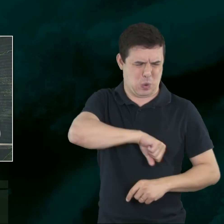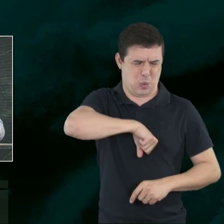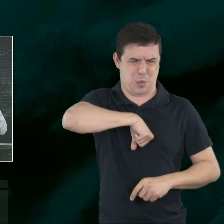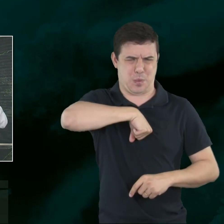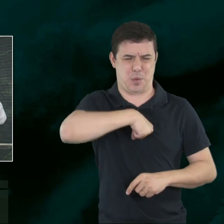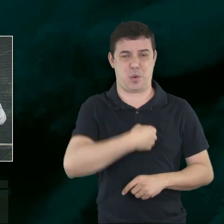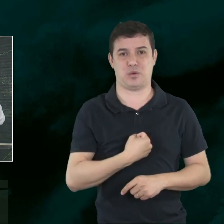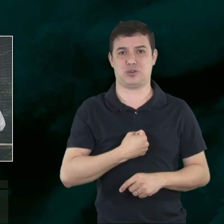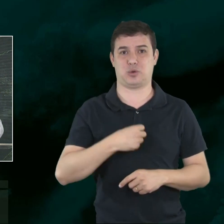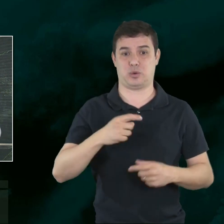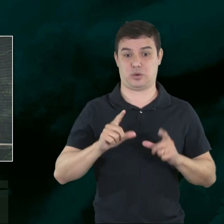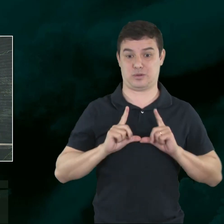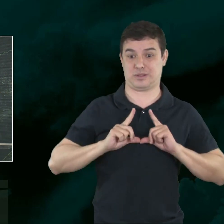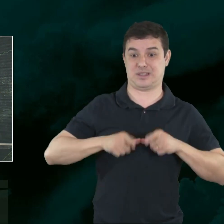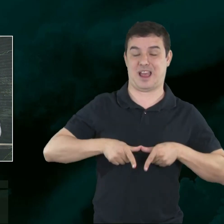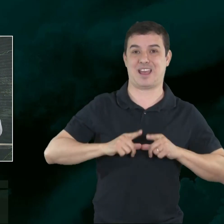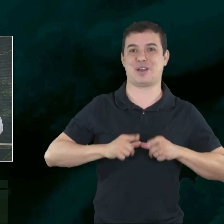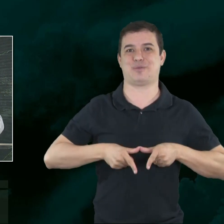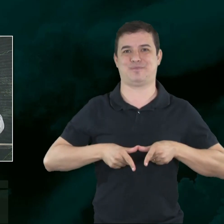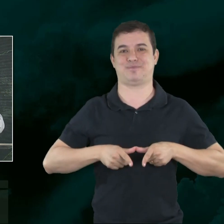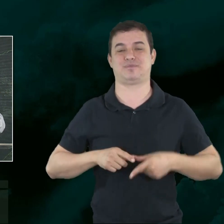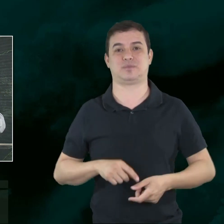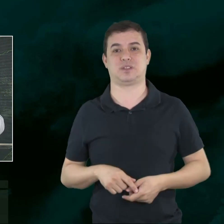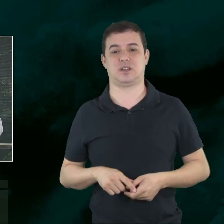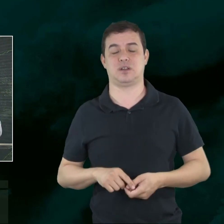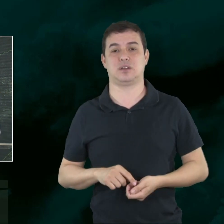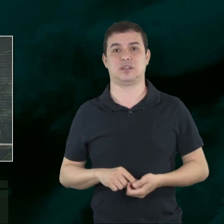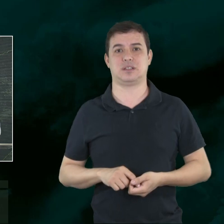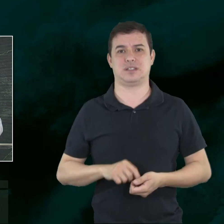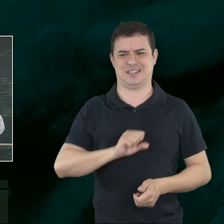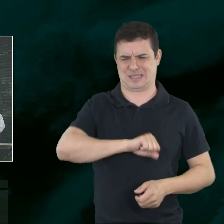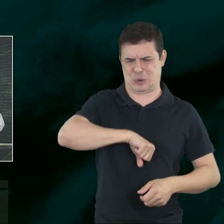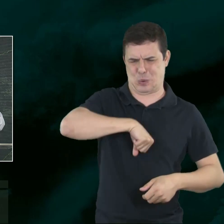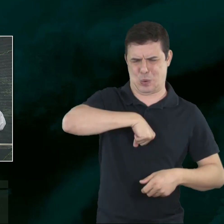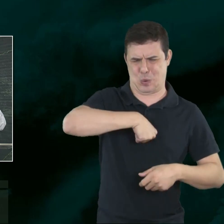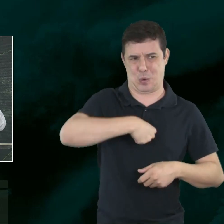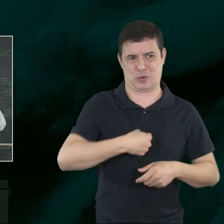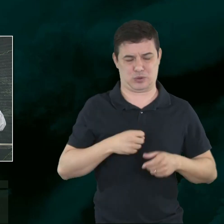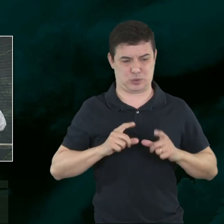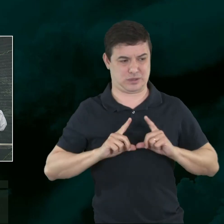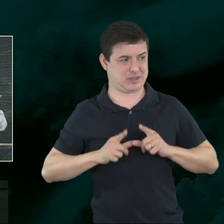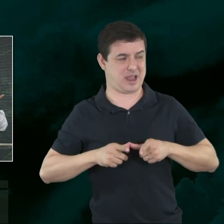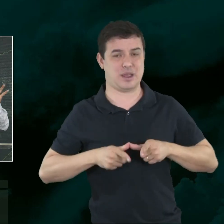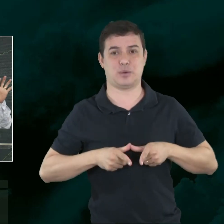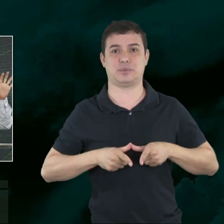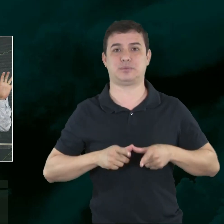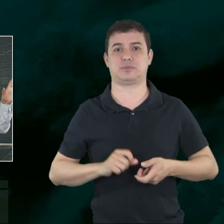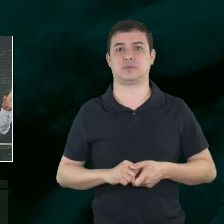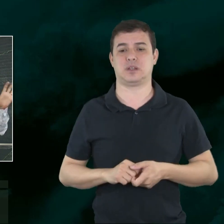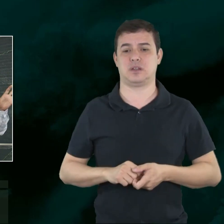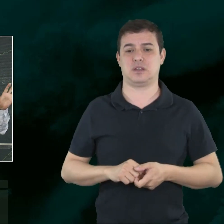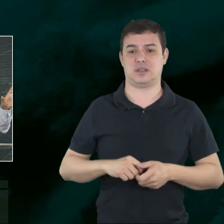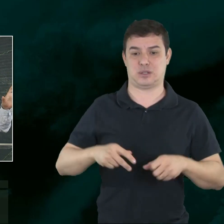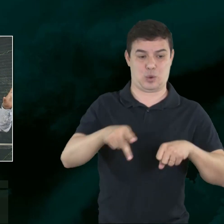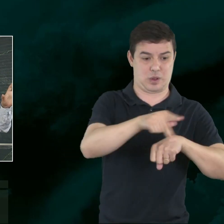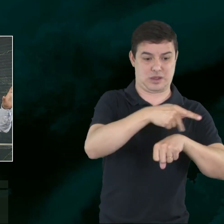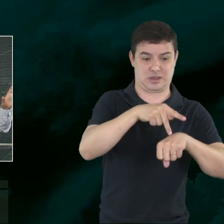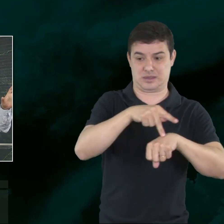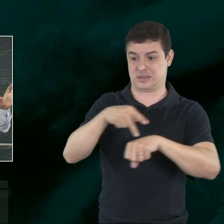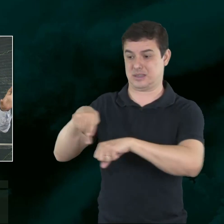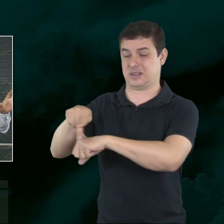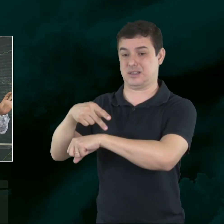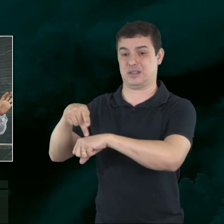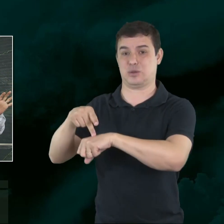de Israel, contra o povo judeu. E esse ódio, né, vai fazer as nações,